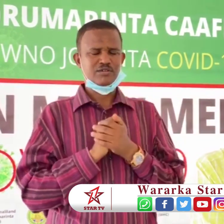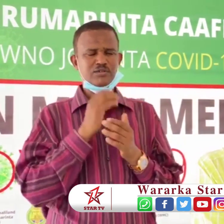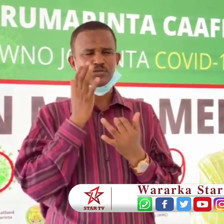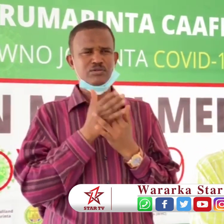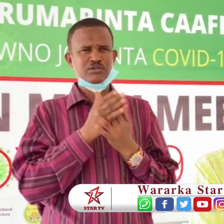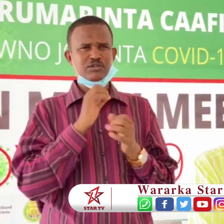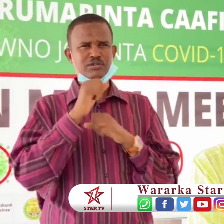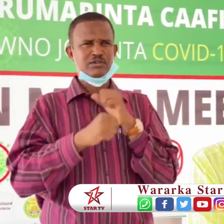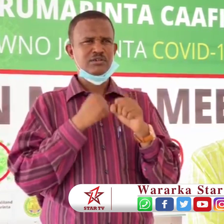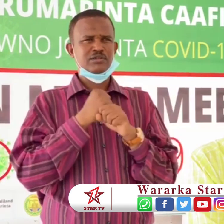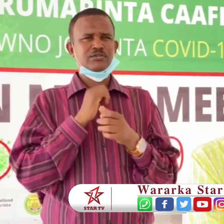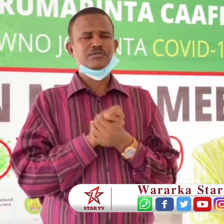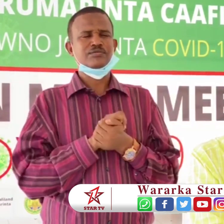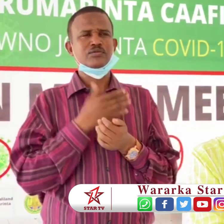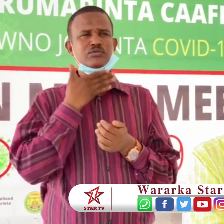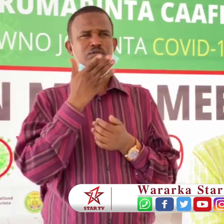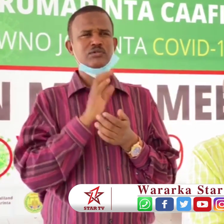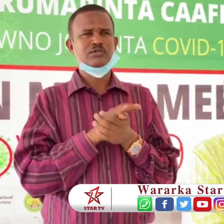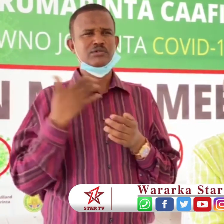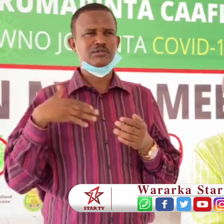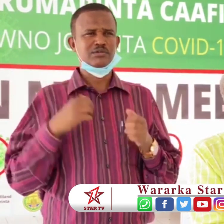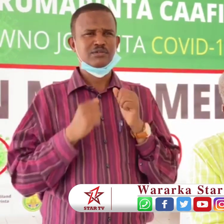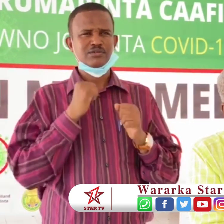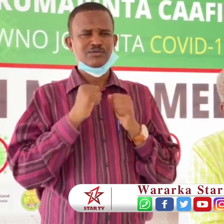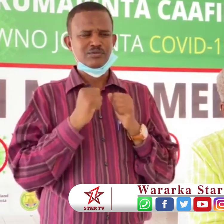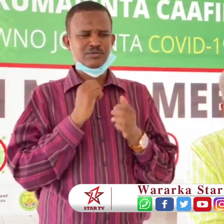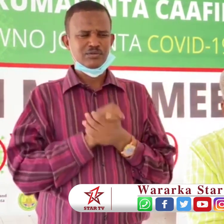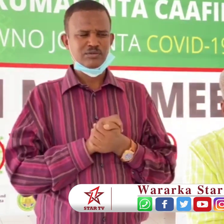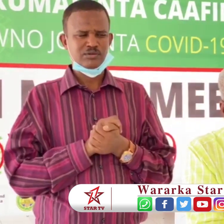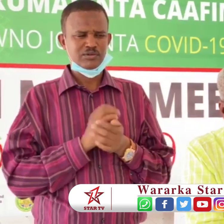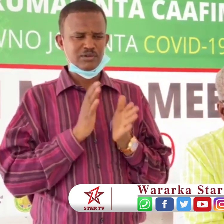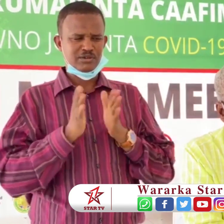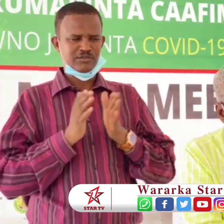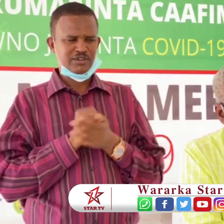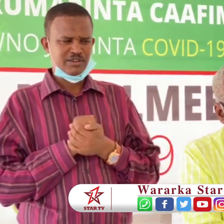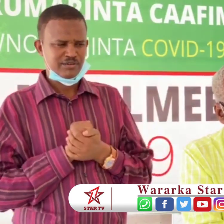laakiin maanta waxa weeye waxa u badan oo 12 qof ah